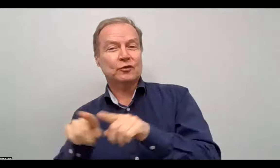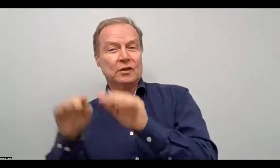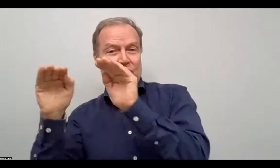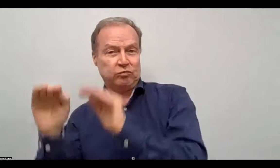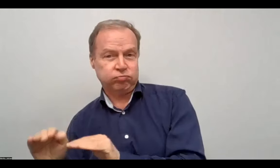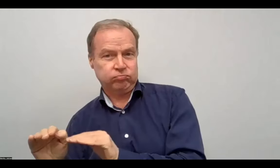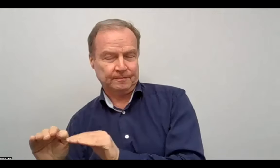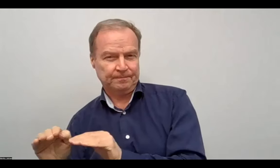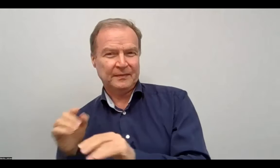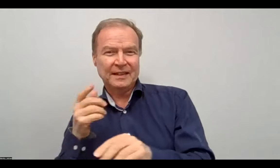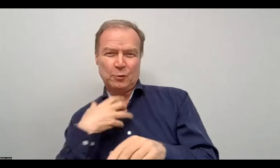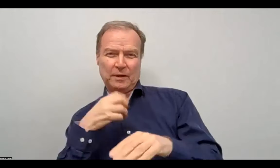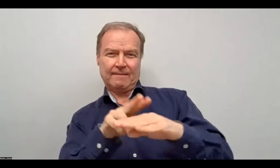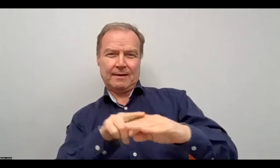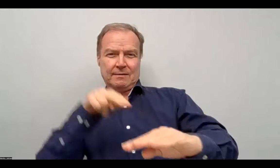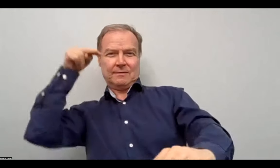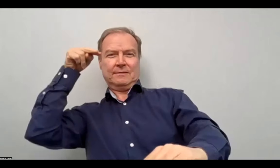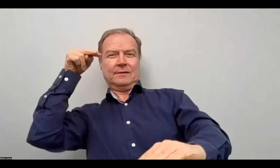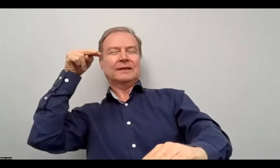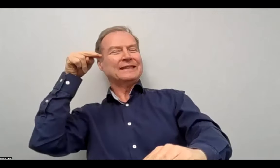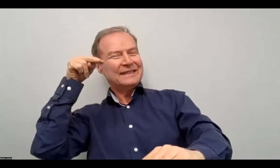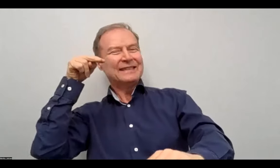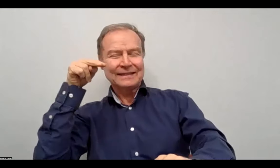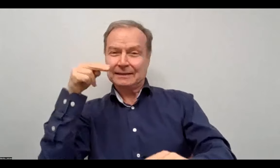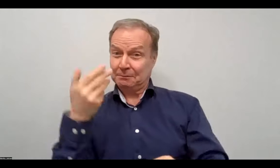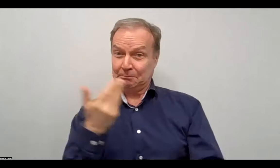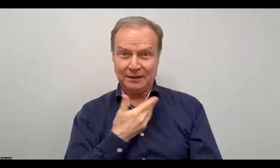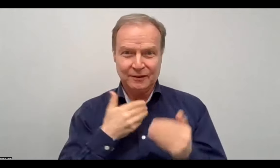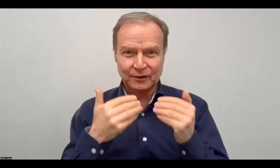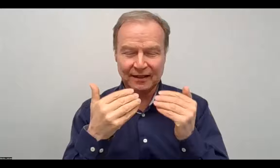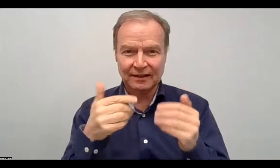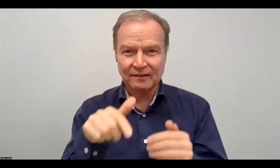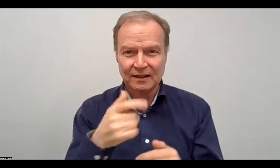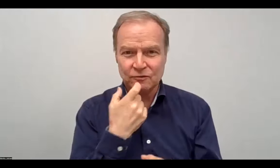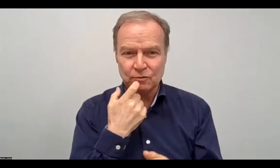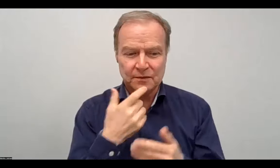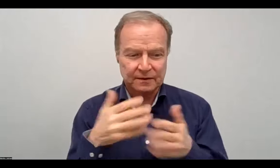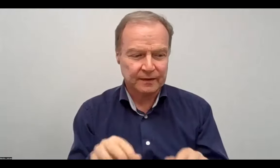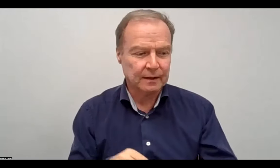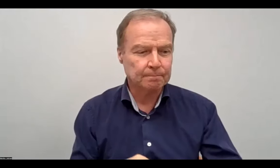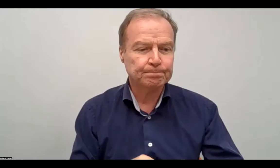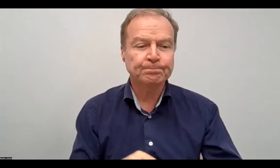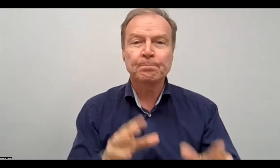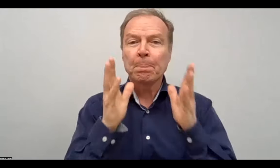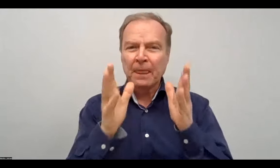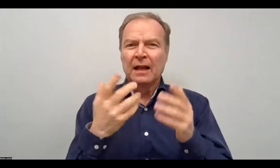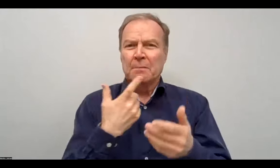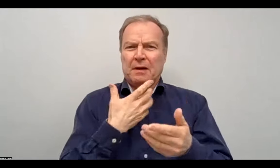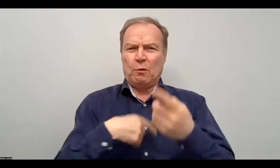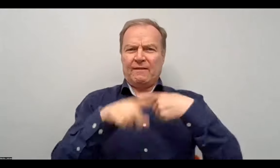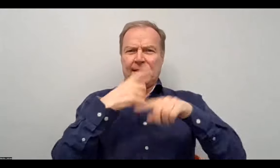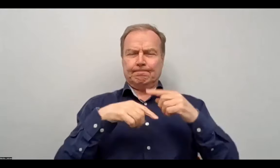kielellä vaikuttaa suoraan muiden oikeuksien, ihmisoikeuksien toteutumiseen. Eli meillä on erittäin